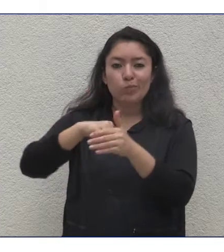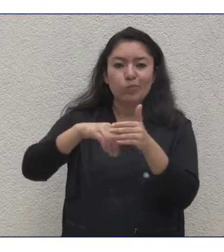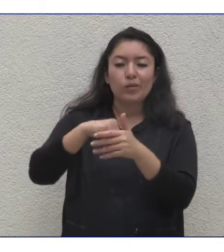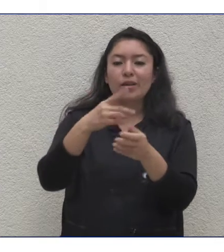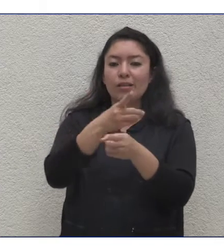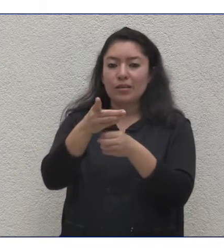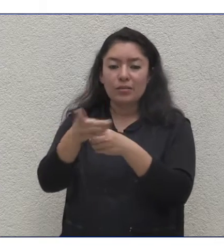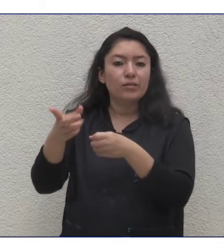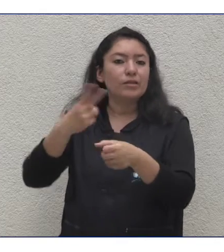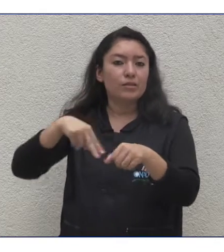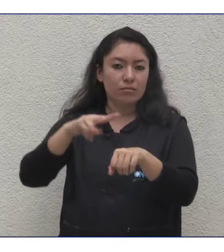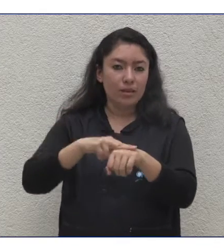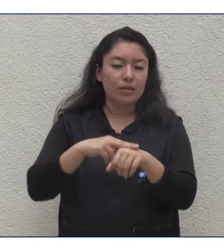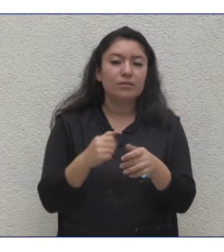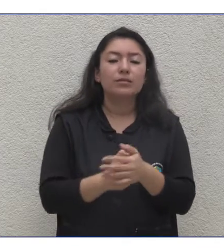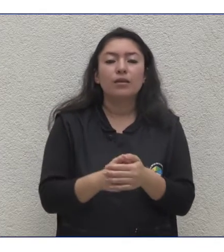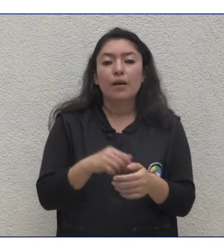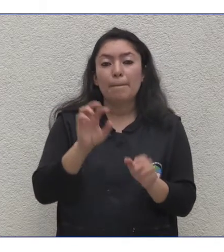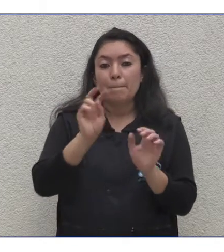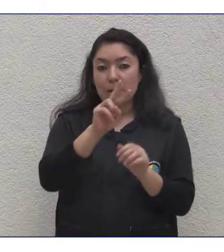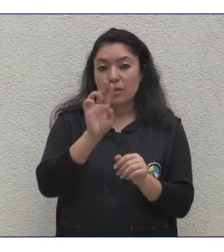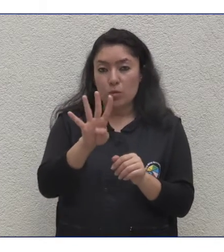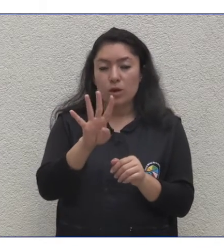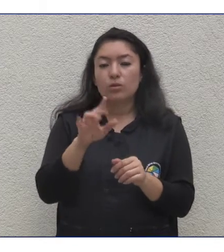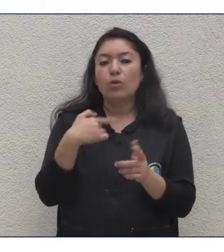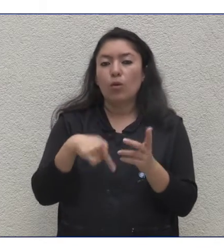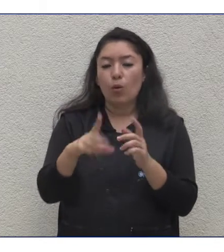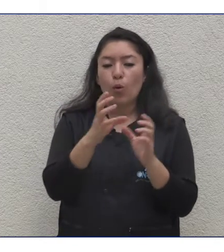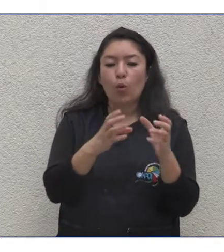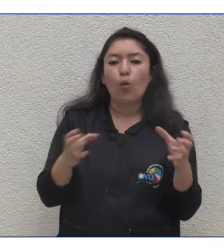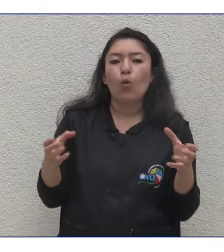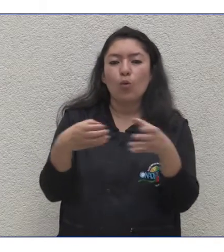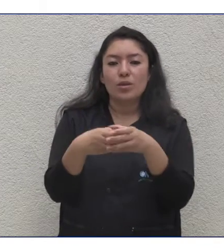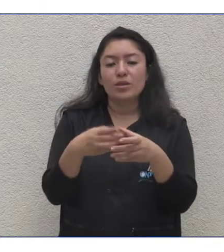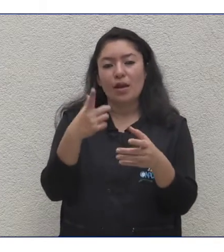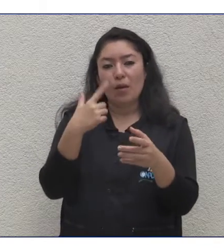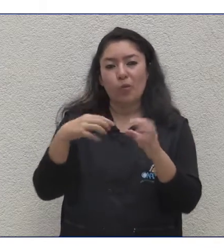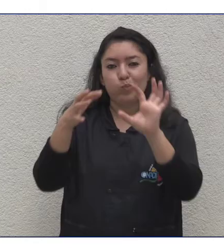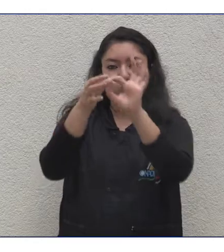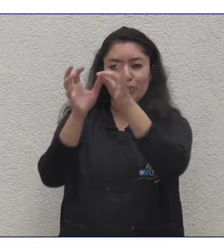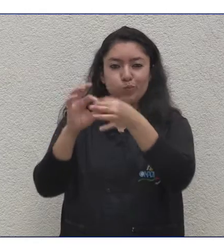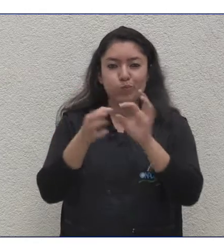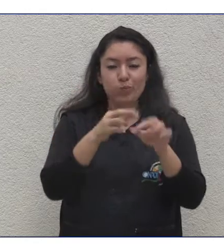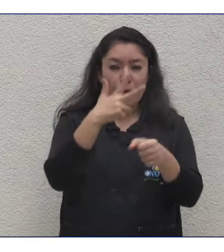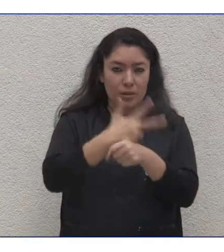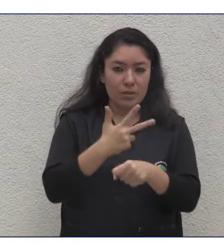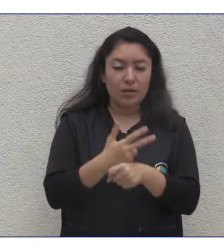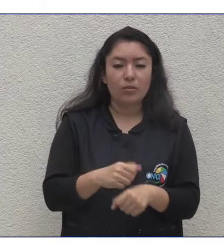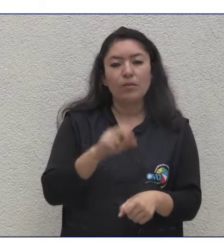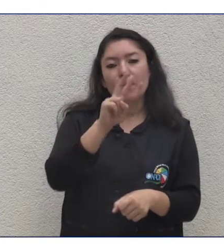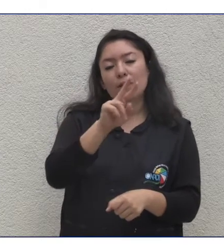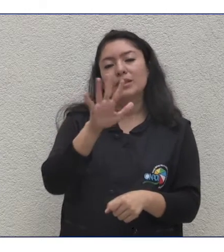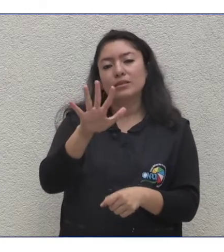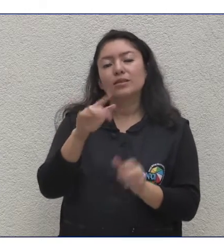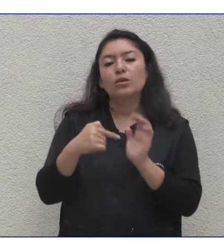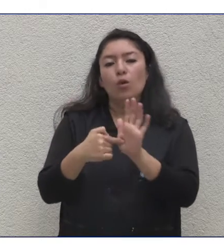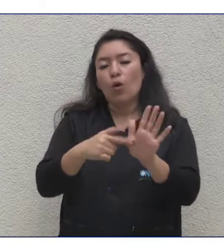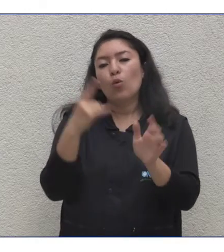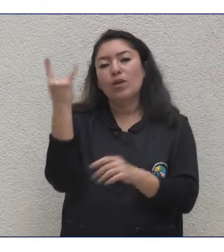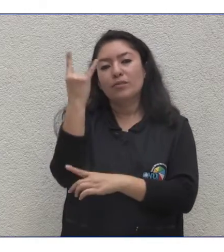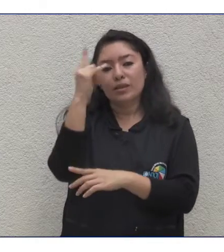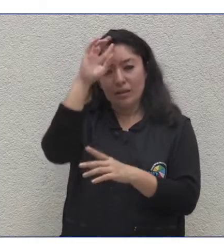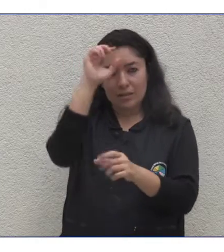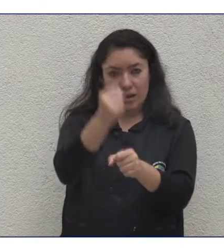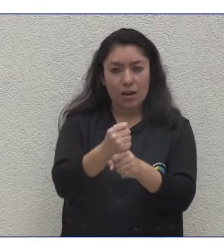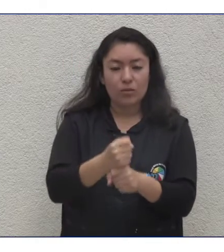y departamentales que la integran. 24. Comité Olímpico Guatemalteco. 25. Universidad de San Carlos